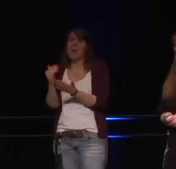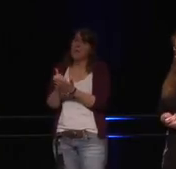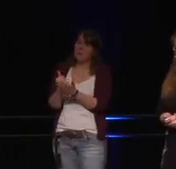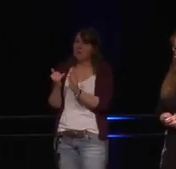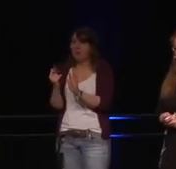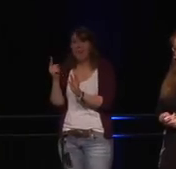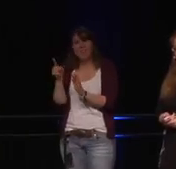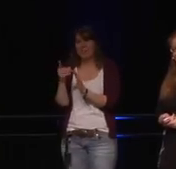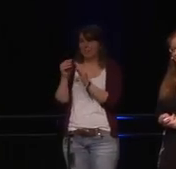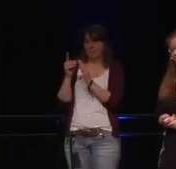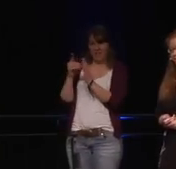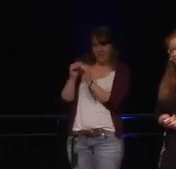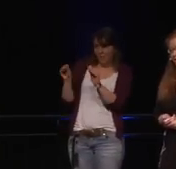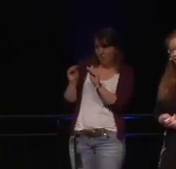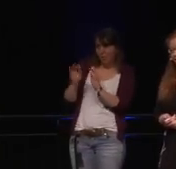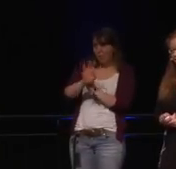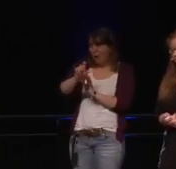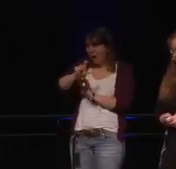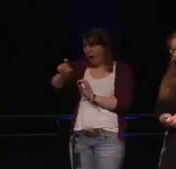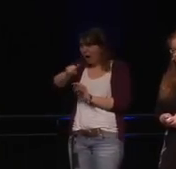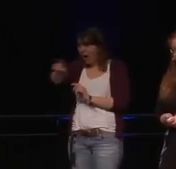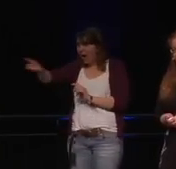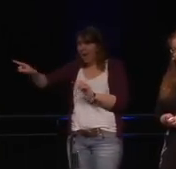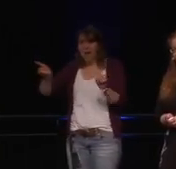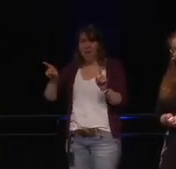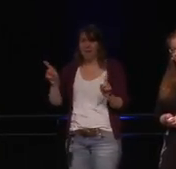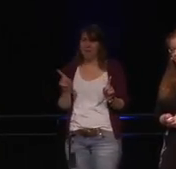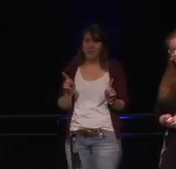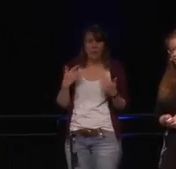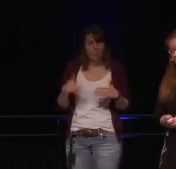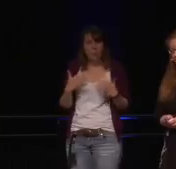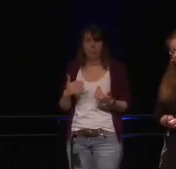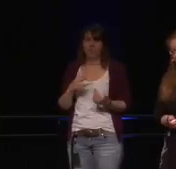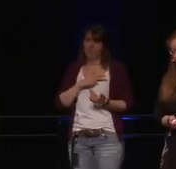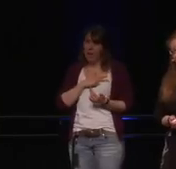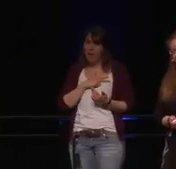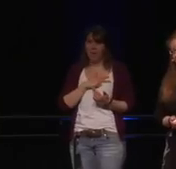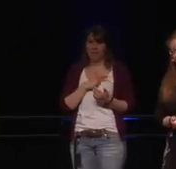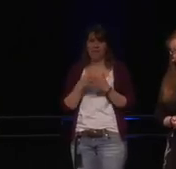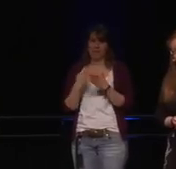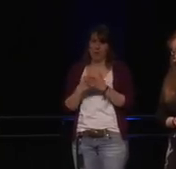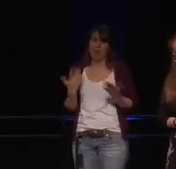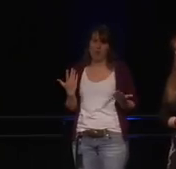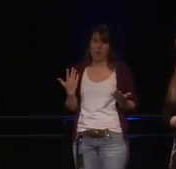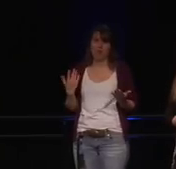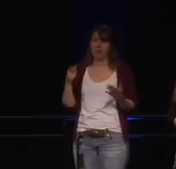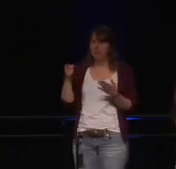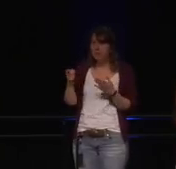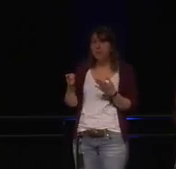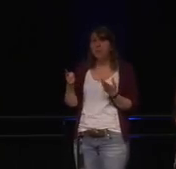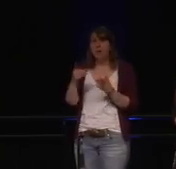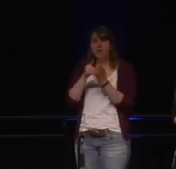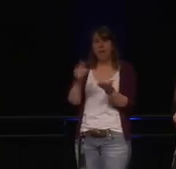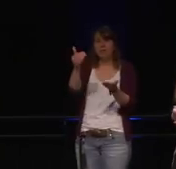no solo los están recolectando, pero eso es muy valioso y lo usan para